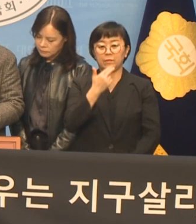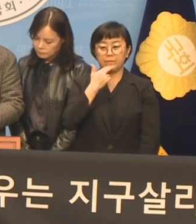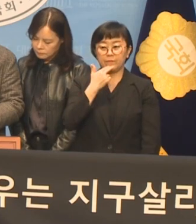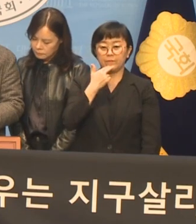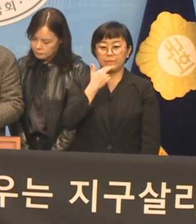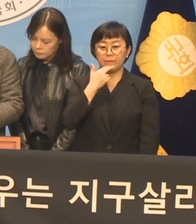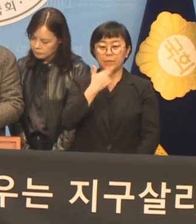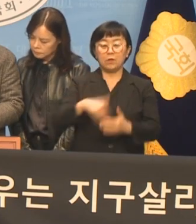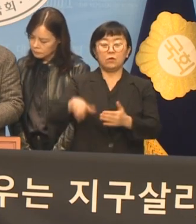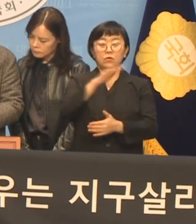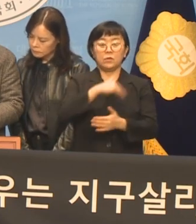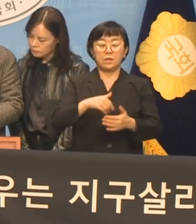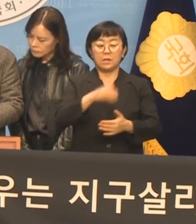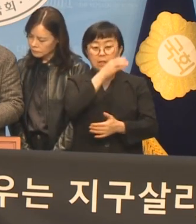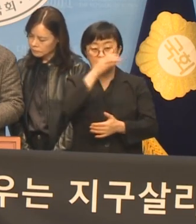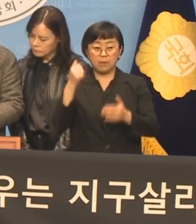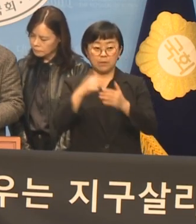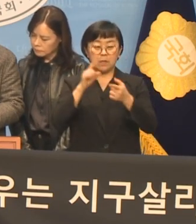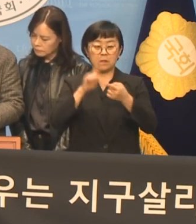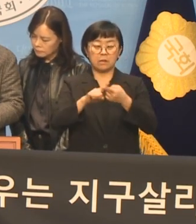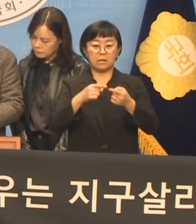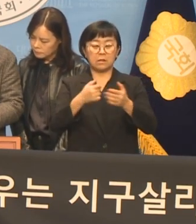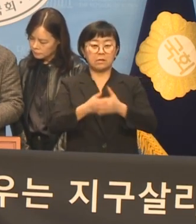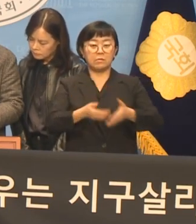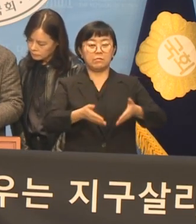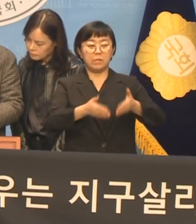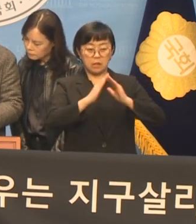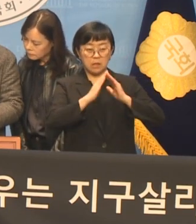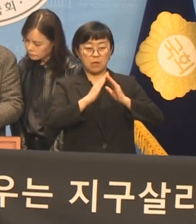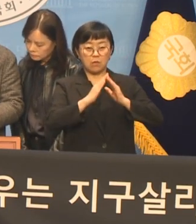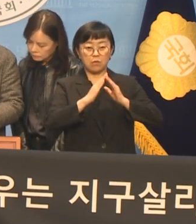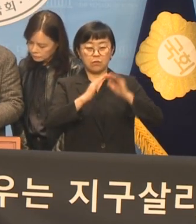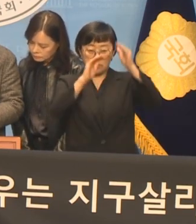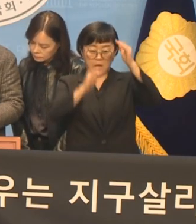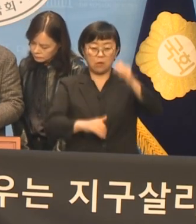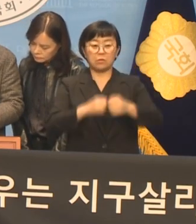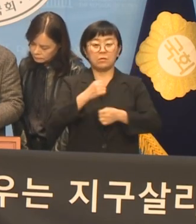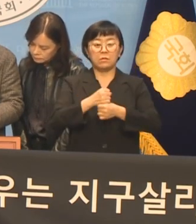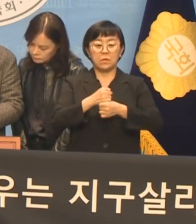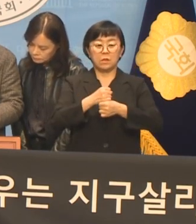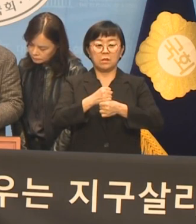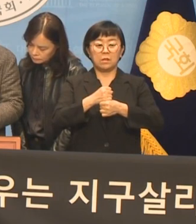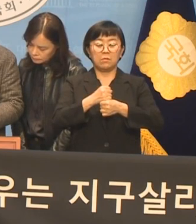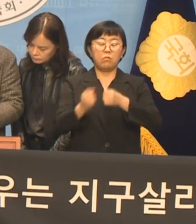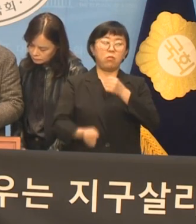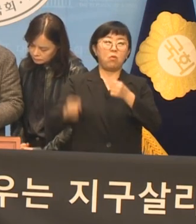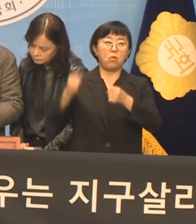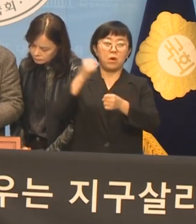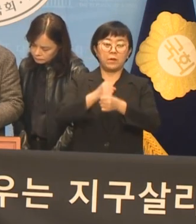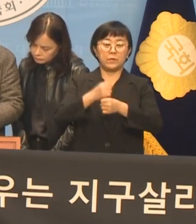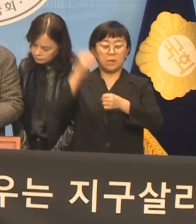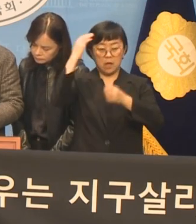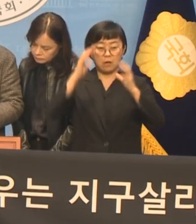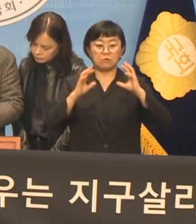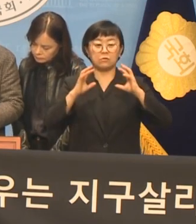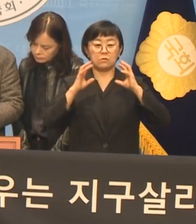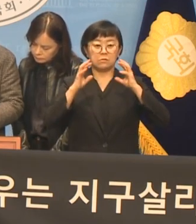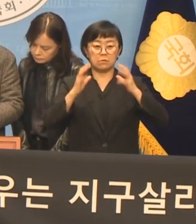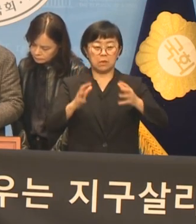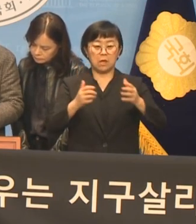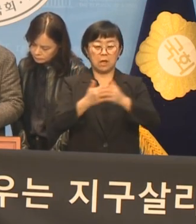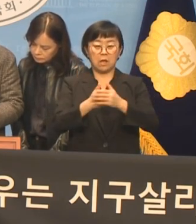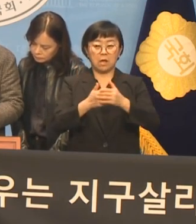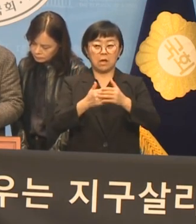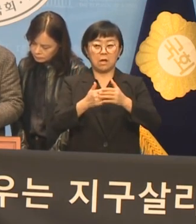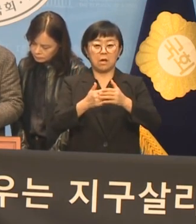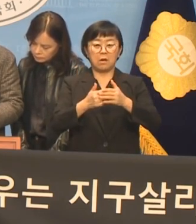것이라. 우리가 감히 이를 발기하고 취지문을 붙이면서 피눈물로 복원하노니 대한의 친민